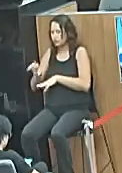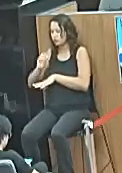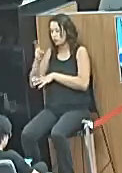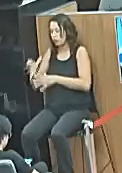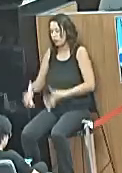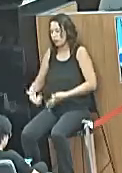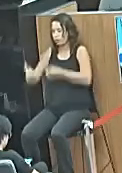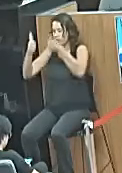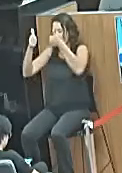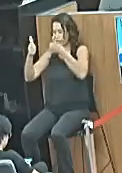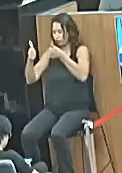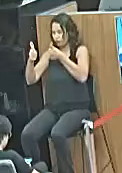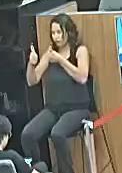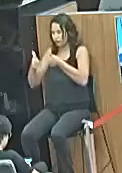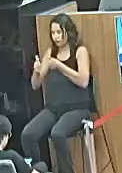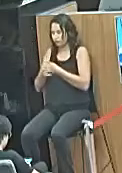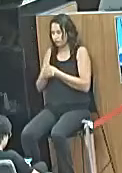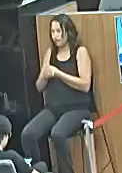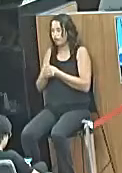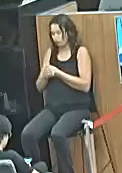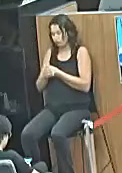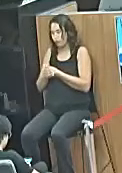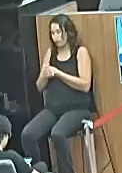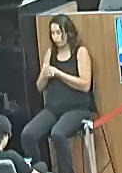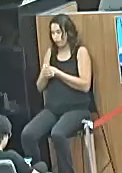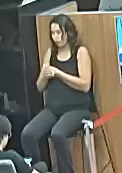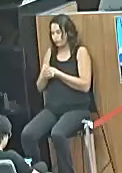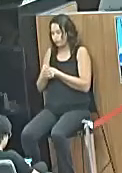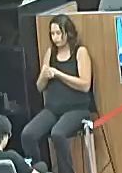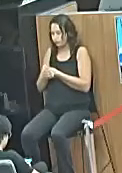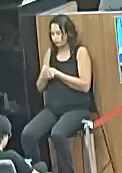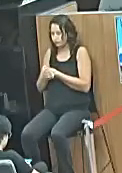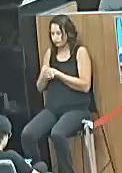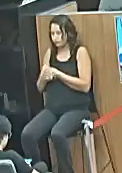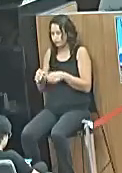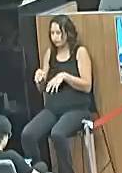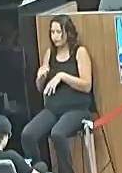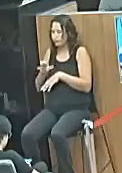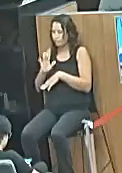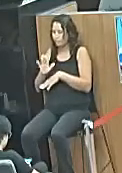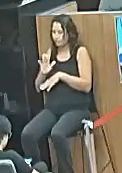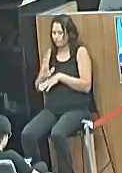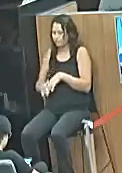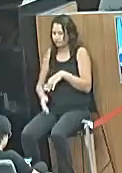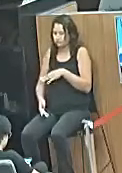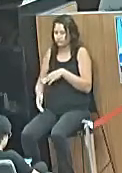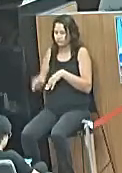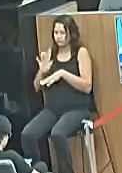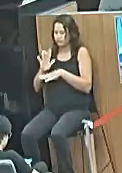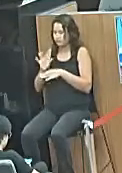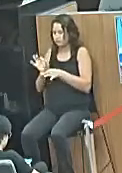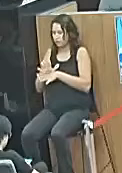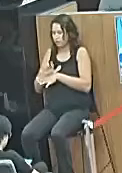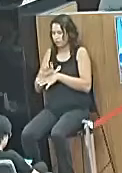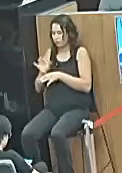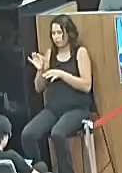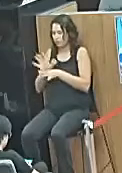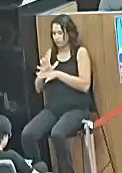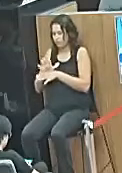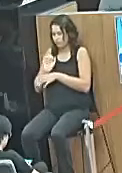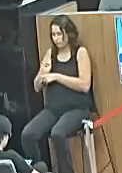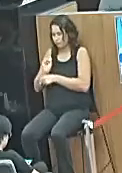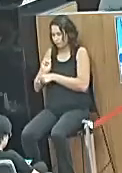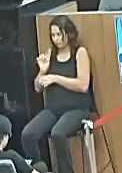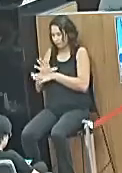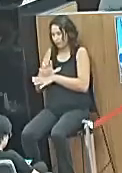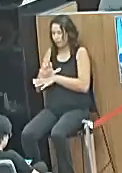melhoria das condições de trabalho dos profissionais da educação o sind ute mg continuará acompanhando as discussões o pp a